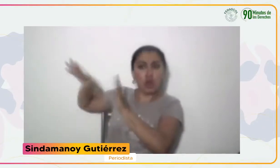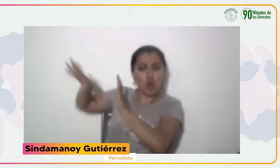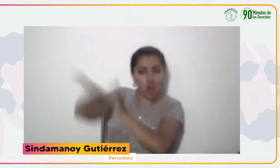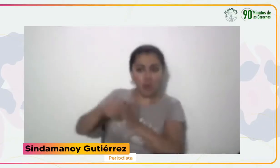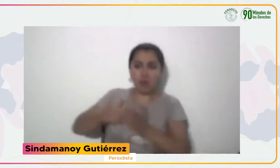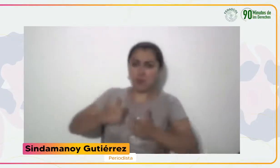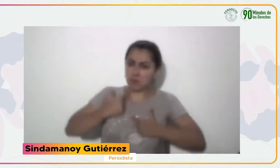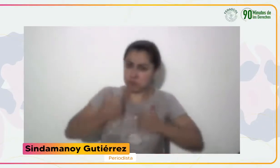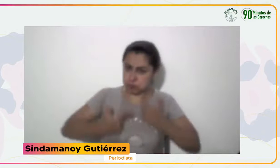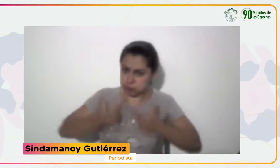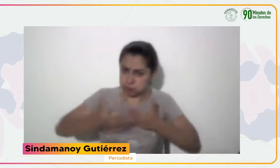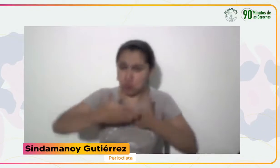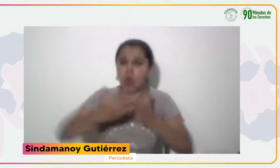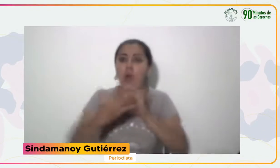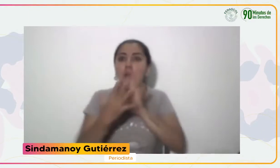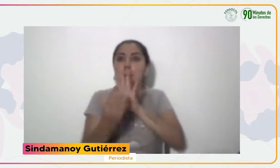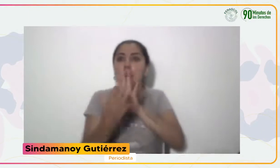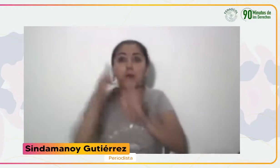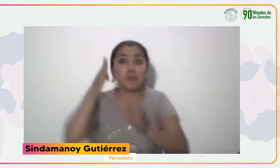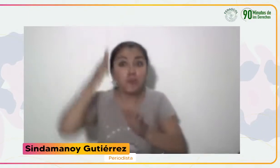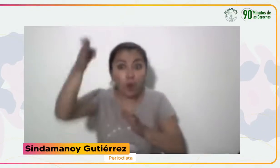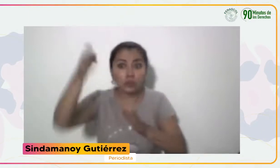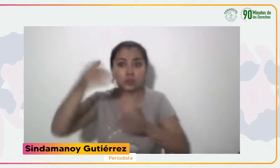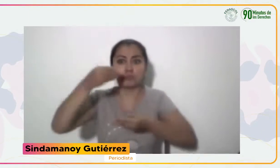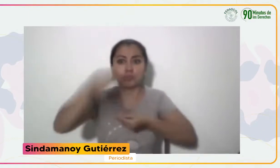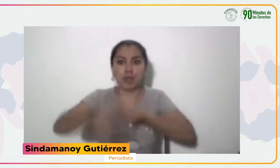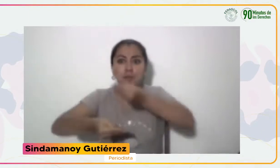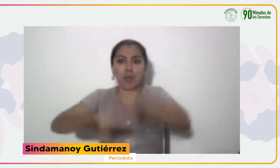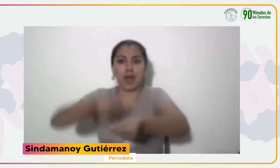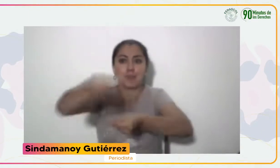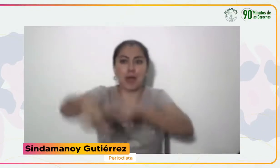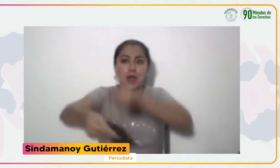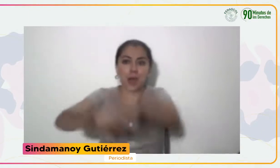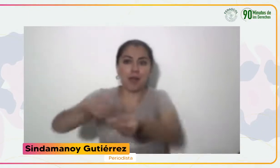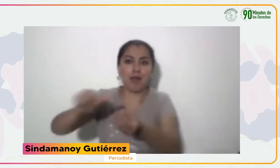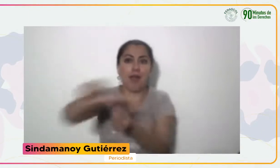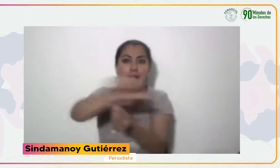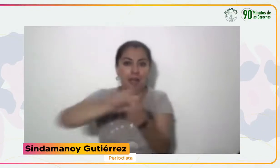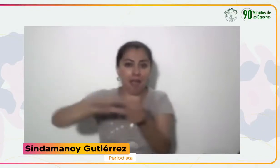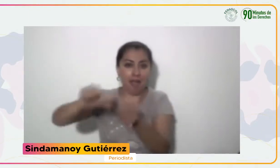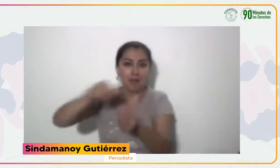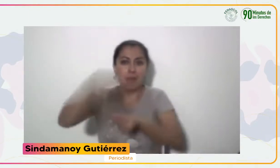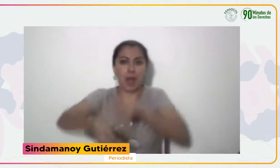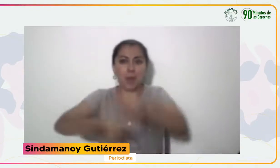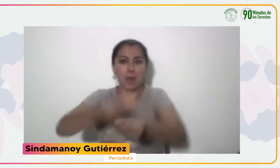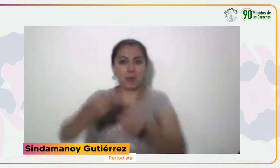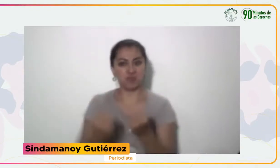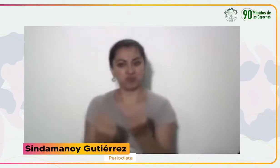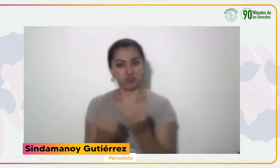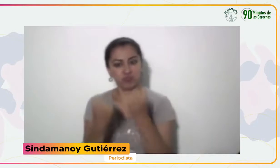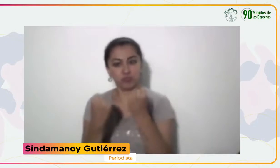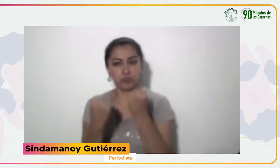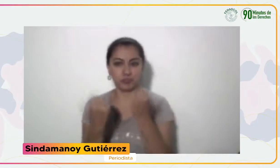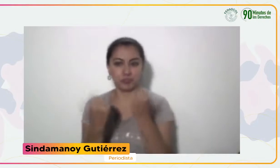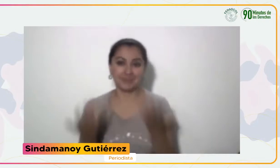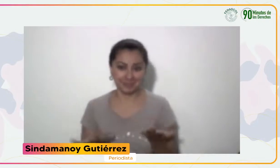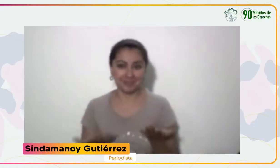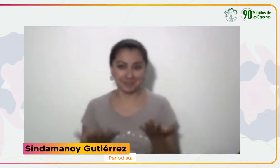seguir como las mujeres de antes, que podamos seguir luchando y pensar en un futuro que esto es poco a poco. Esto es paso a paso